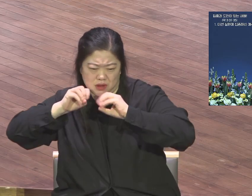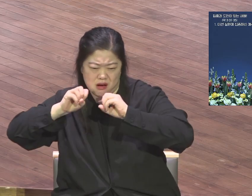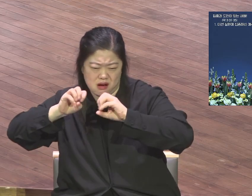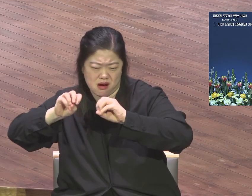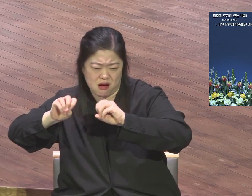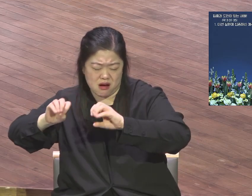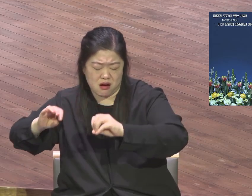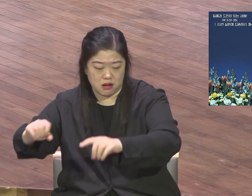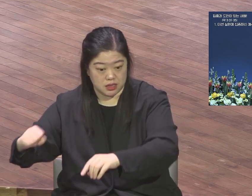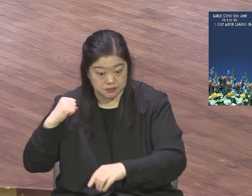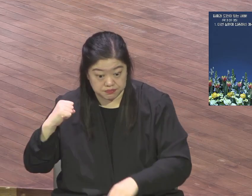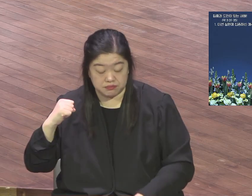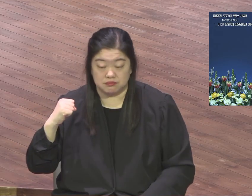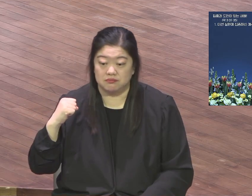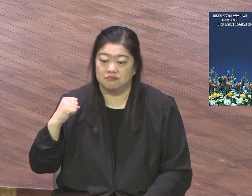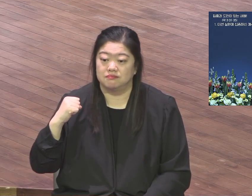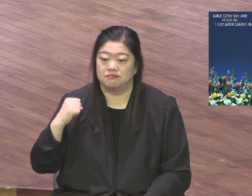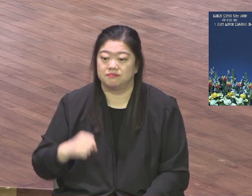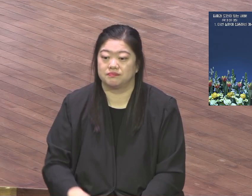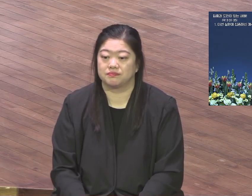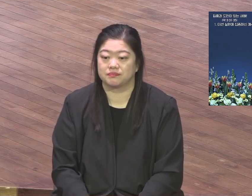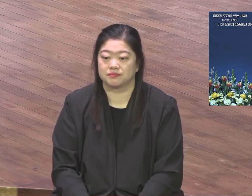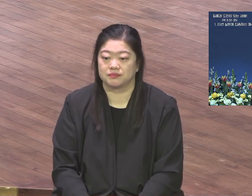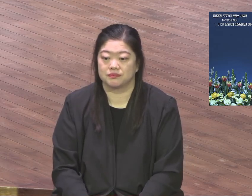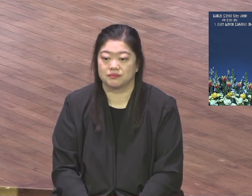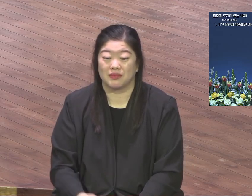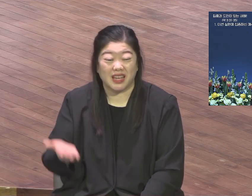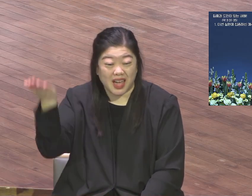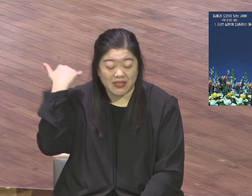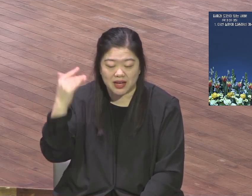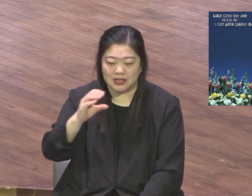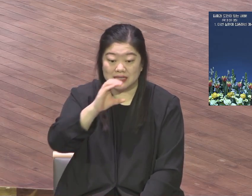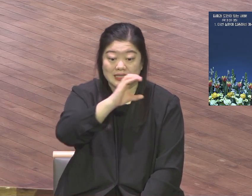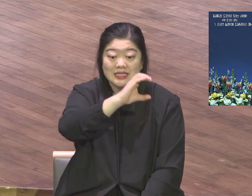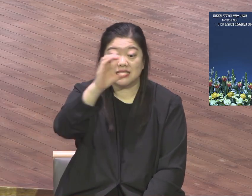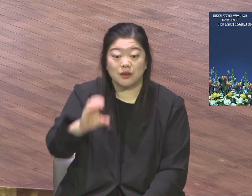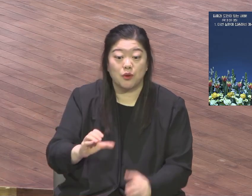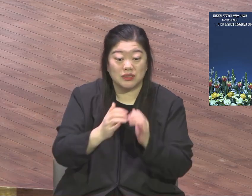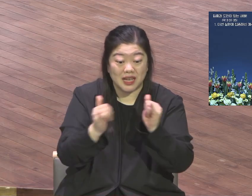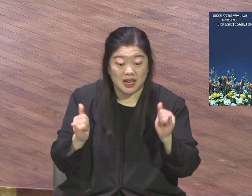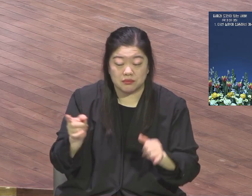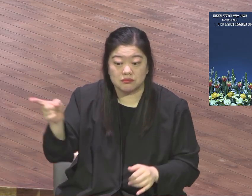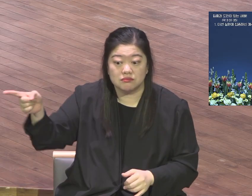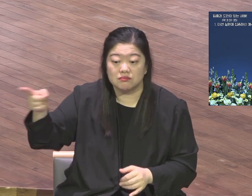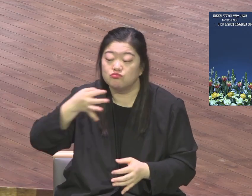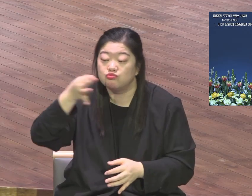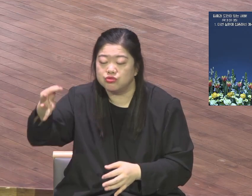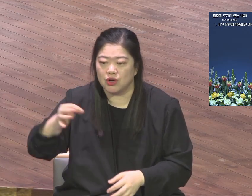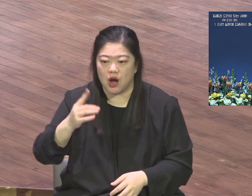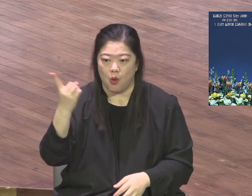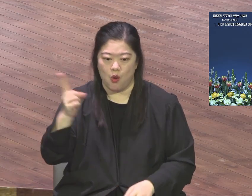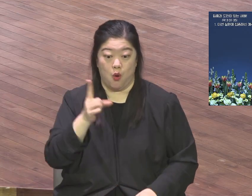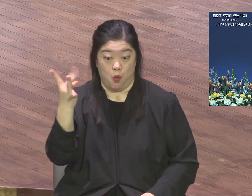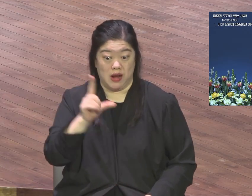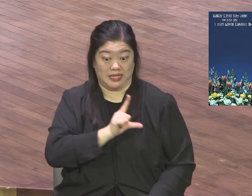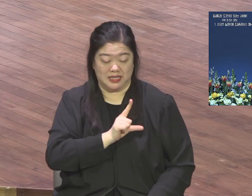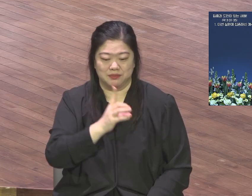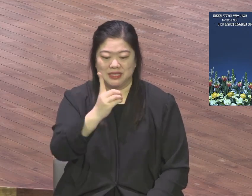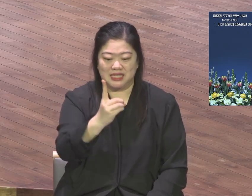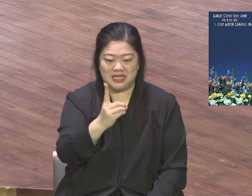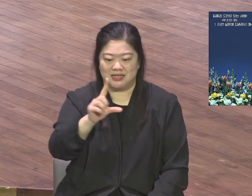뒤집는다 말이에요. 그 당시 시카고 사람들은요 무디를 뭐라 하냐 크레이지 무디 그랬어요. 미친